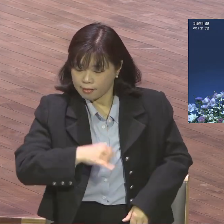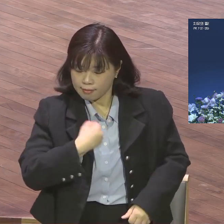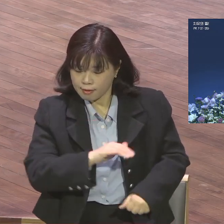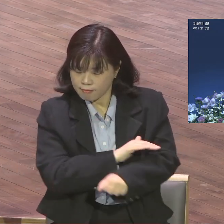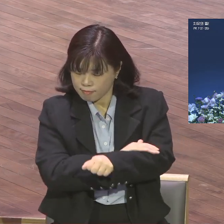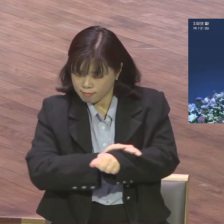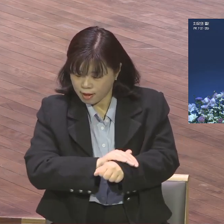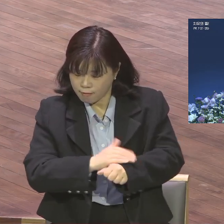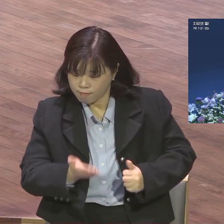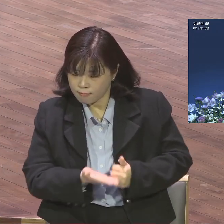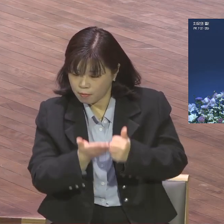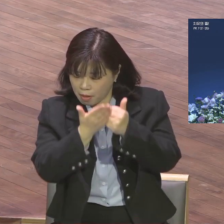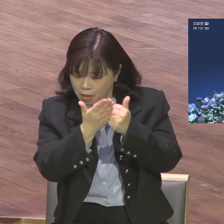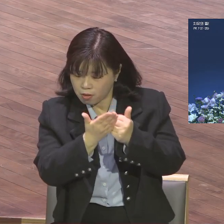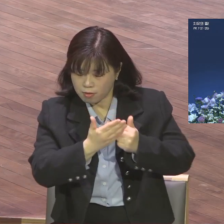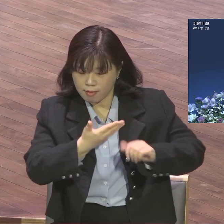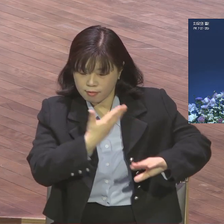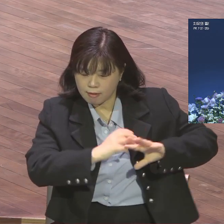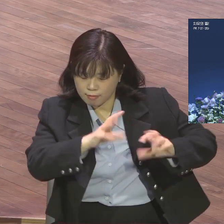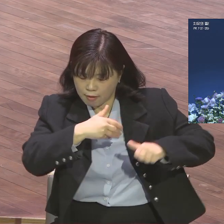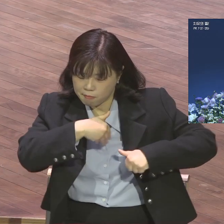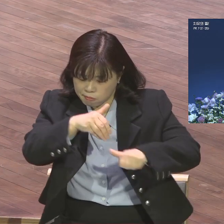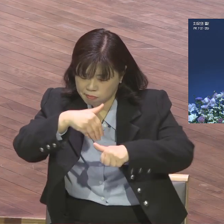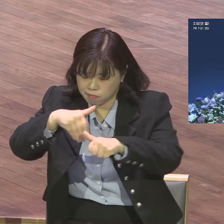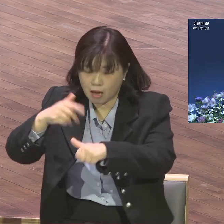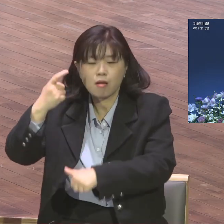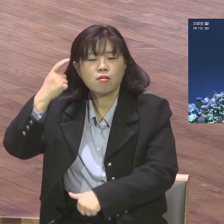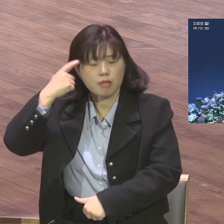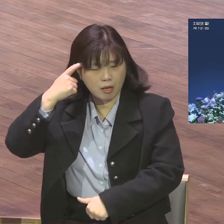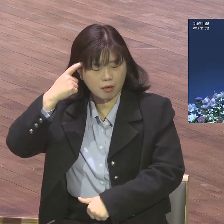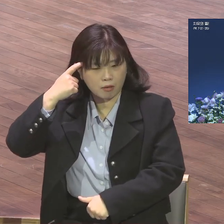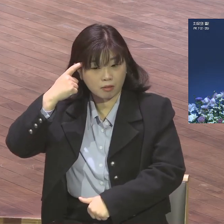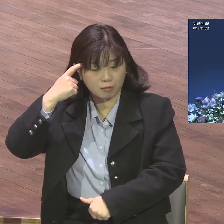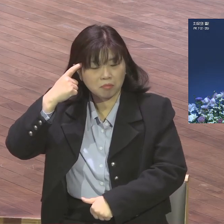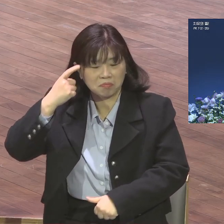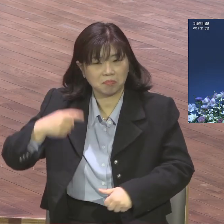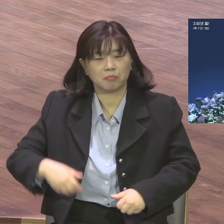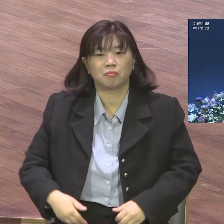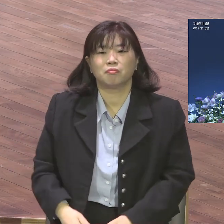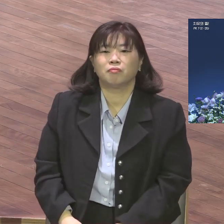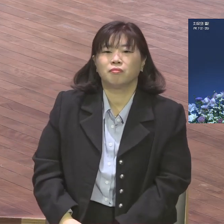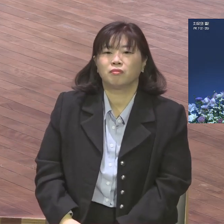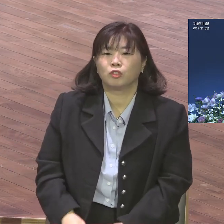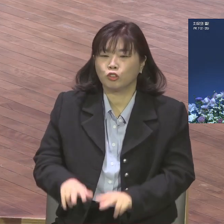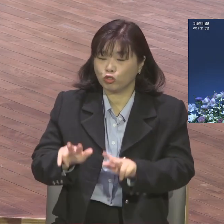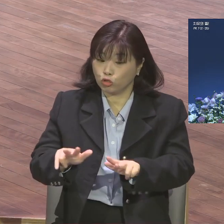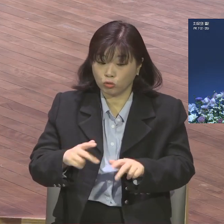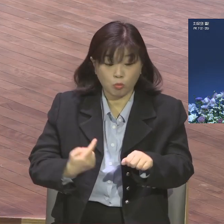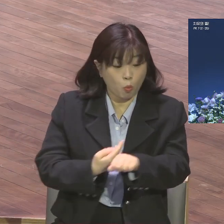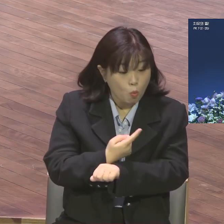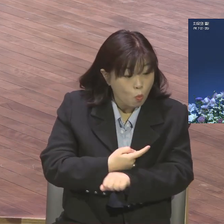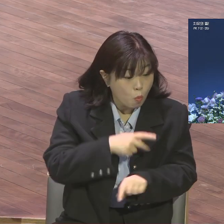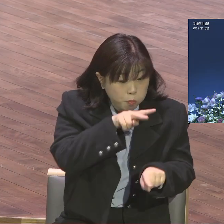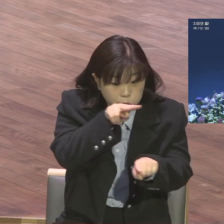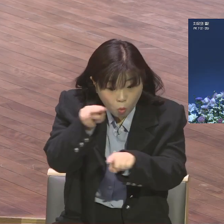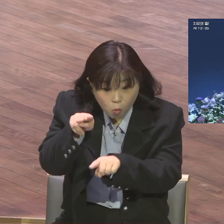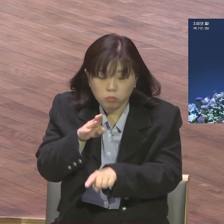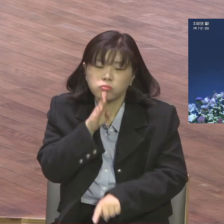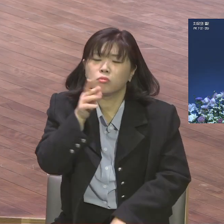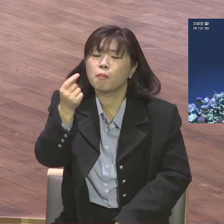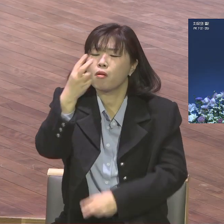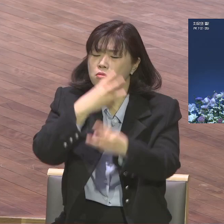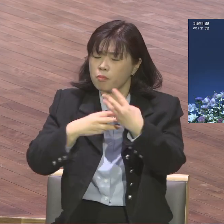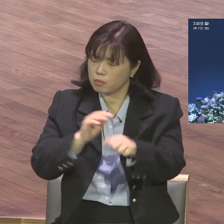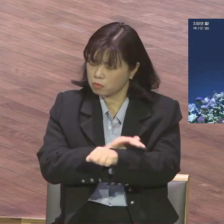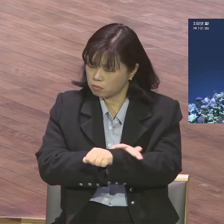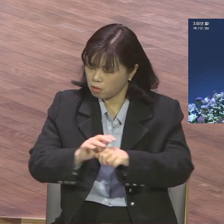있어요. 월드 이 스타들로 그렇게 지금 자라고 있는 것을 저는 선교 현장에서 보게 됐습니다.